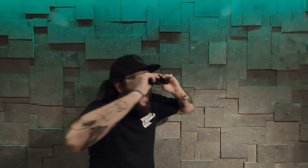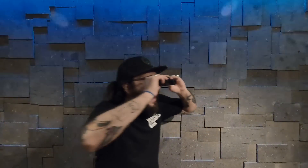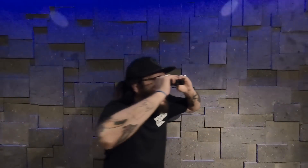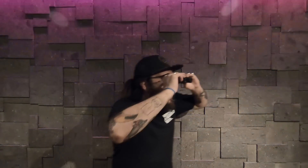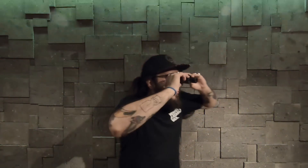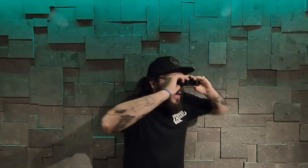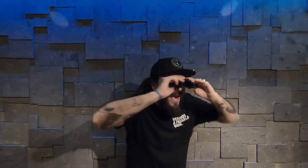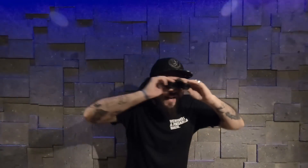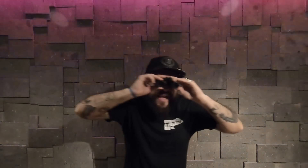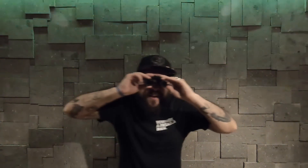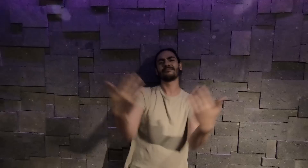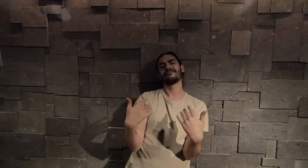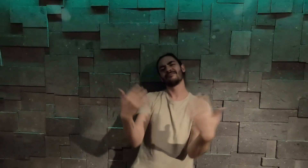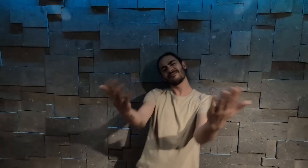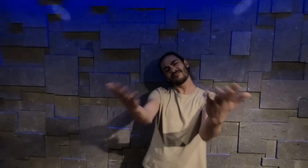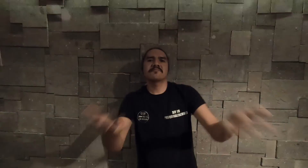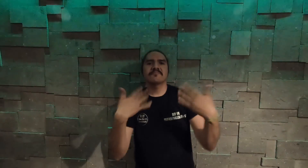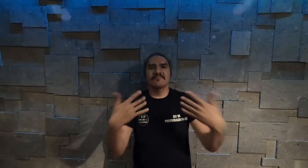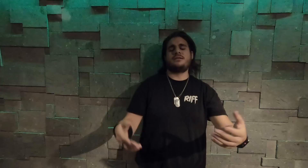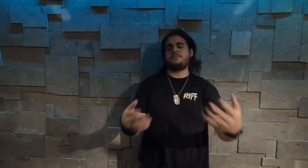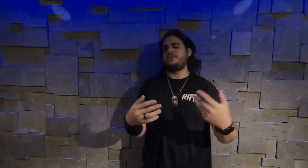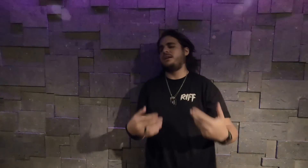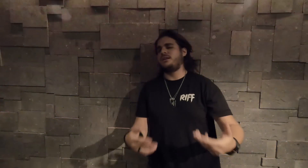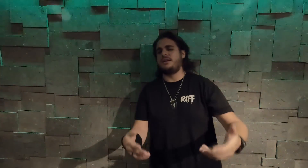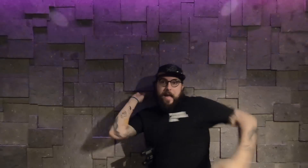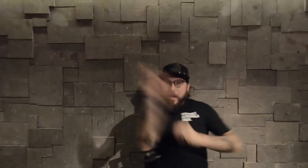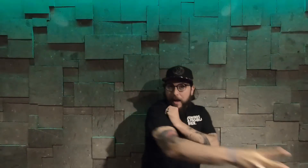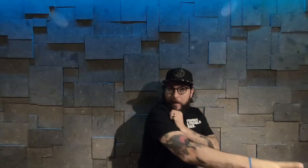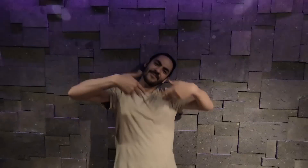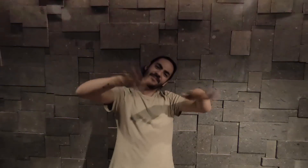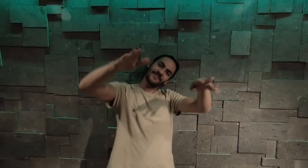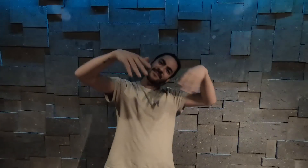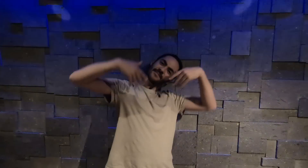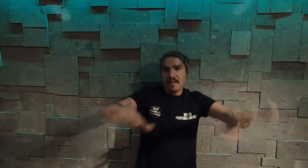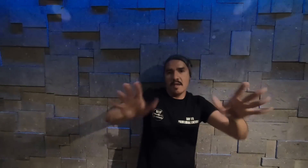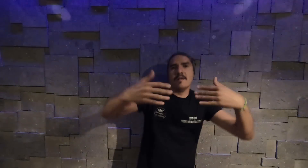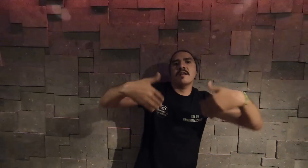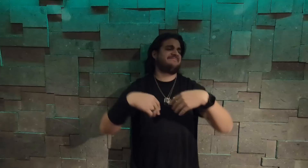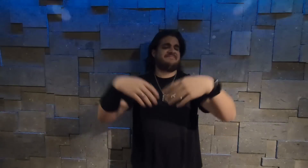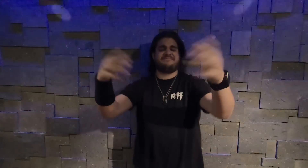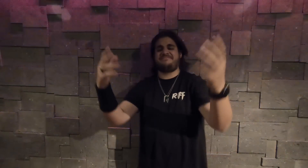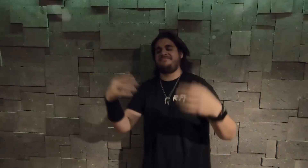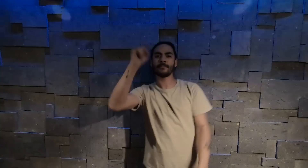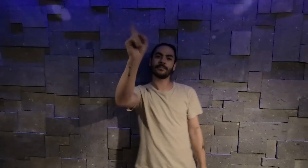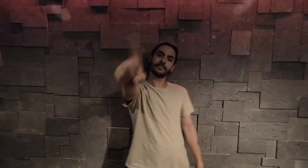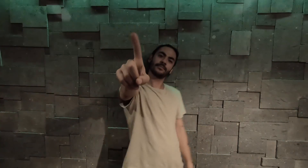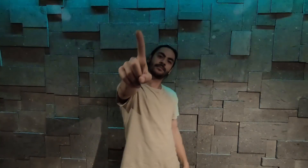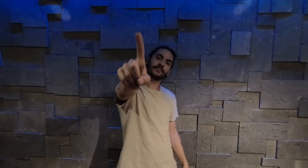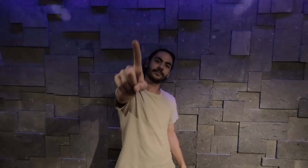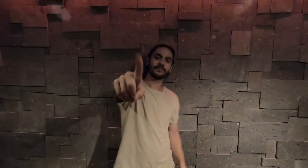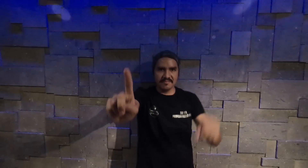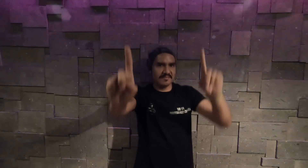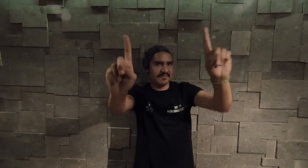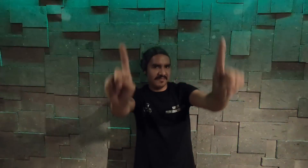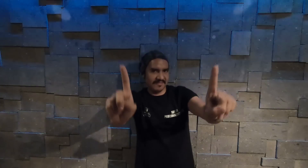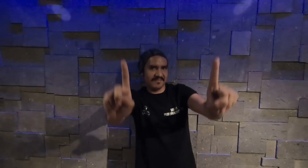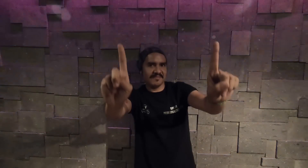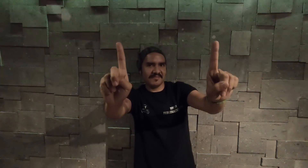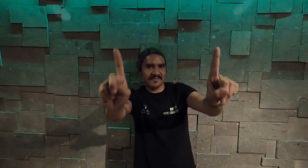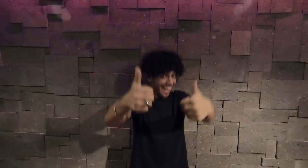Ahí viene mi disco, ahí te va mi disco. Es un disco en dos partes